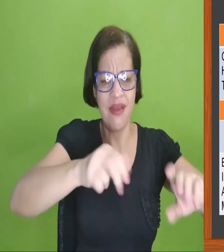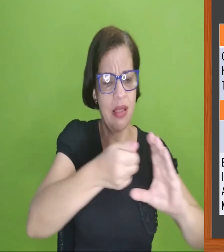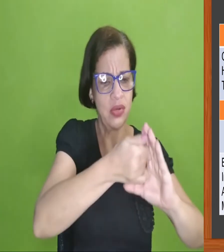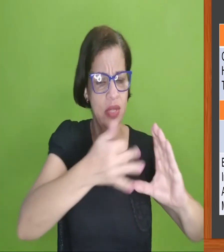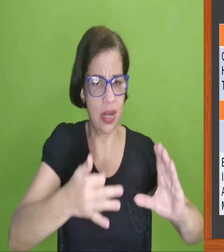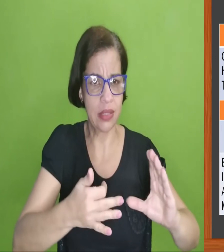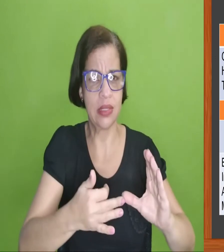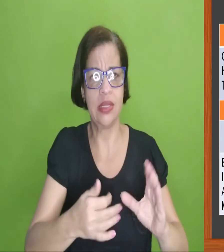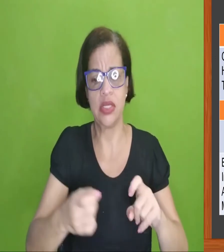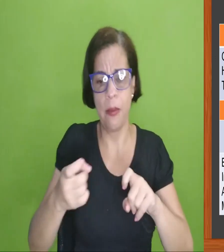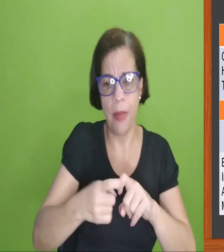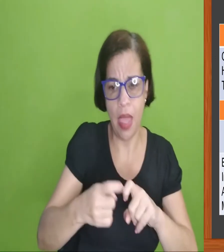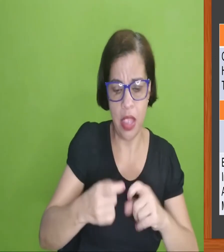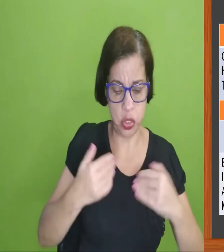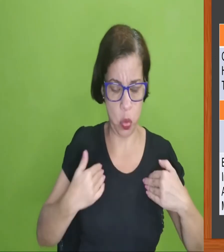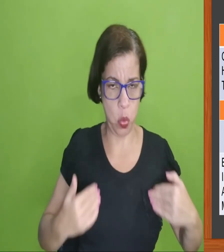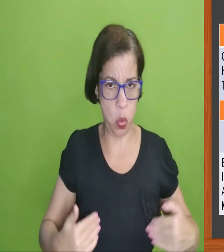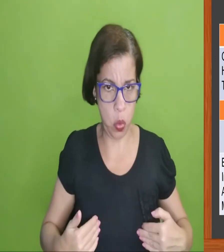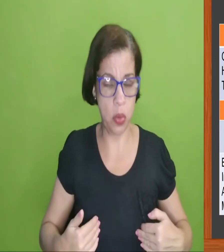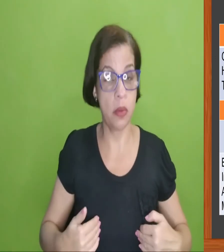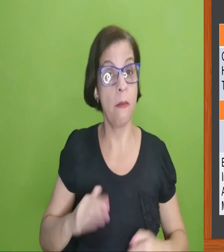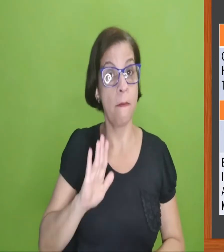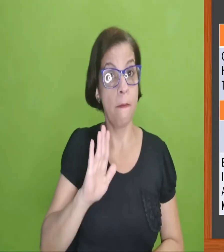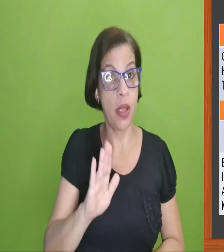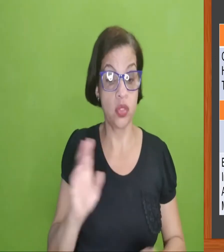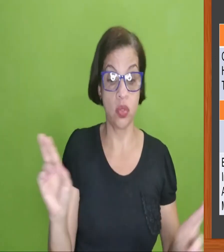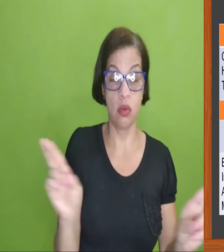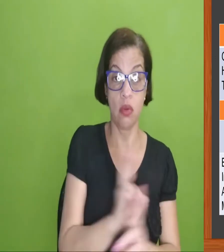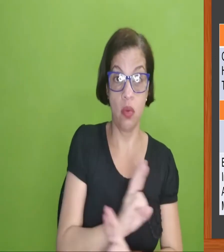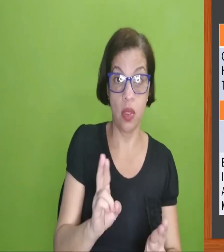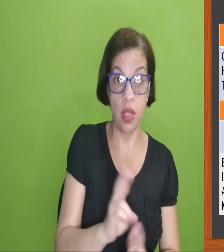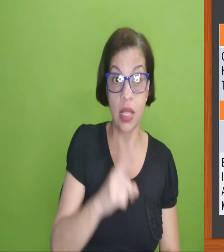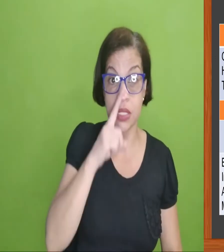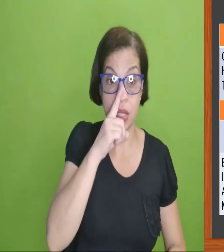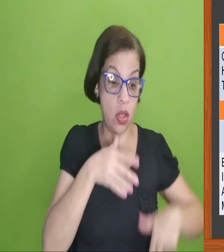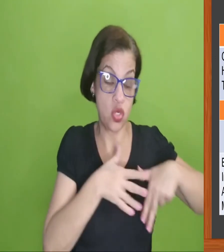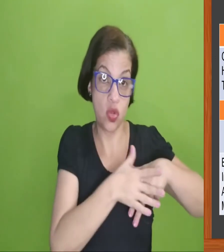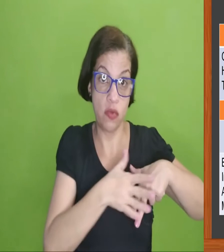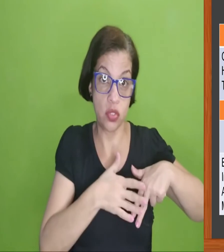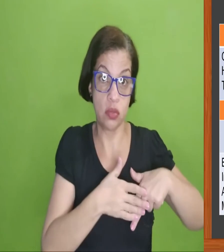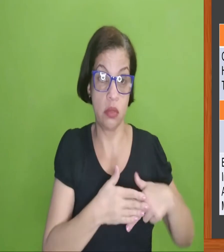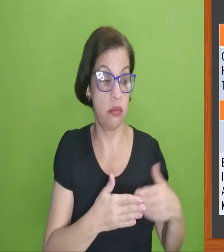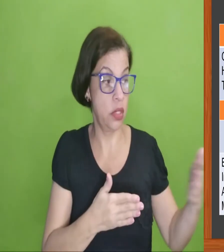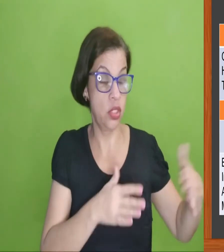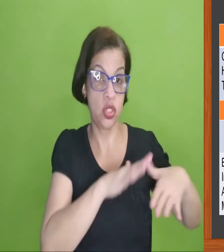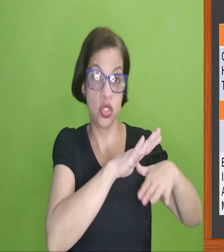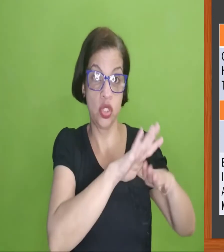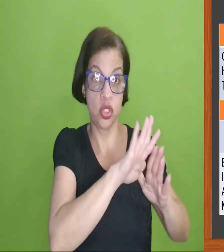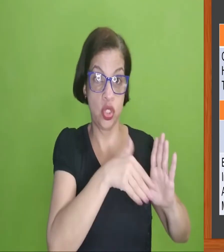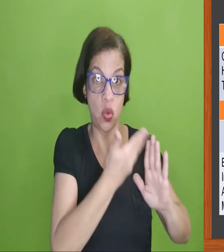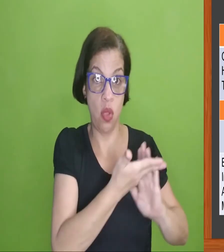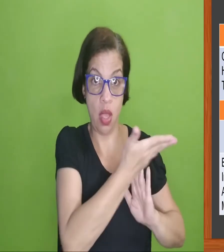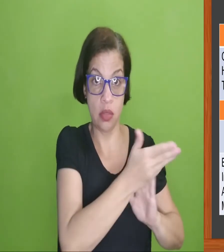parâmetros clínicos e fisiológicos. Entretanto, com relação ao risco cardiovascular, este quadro, adaptado